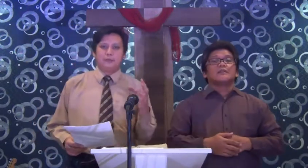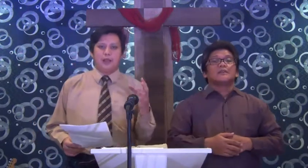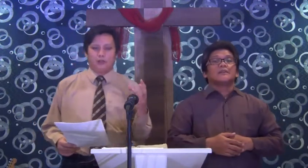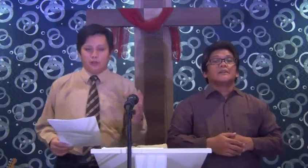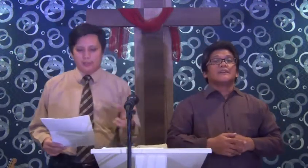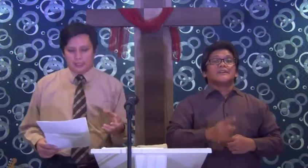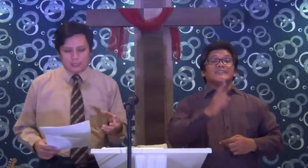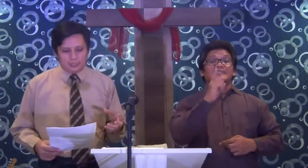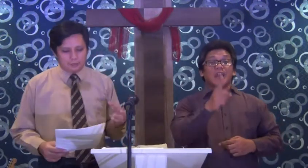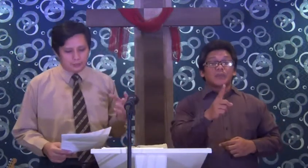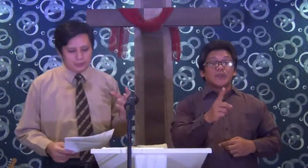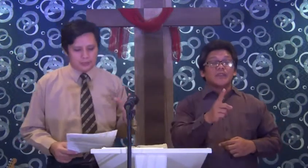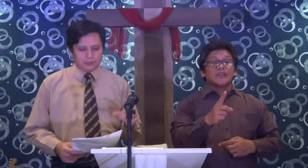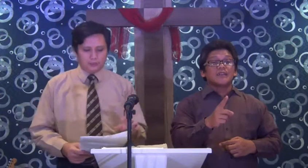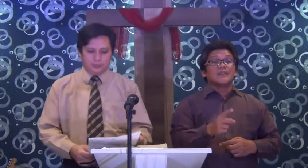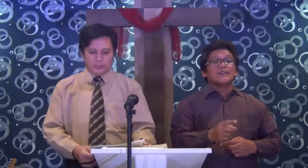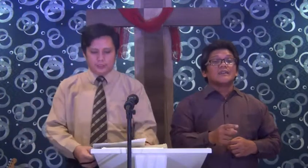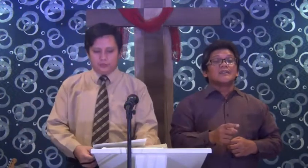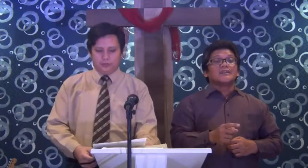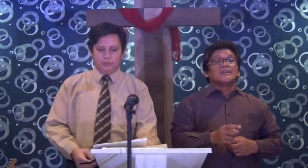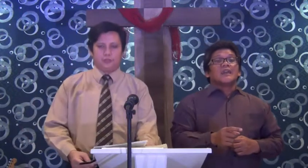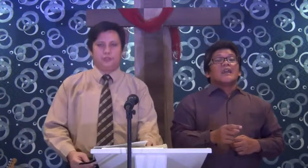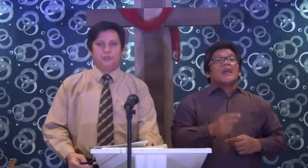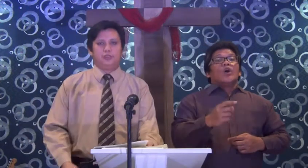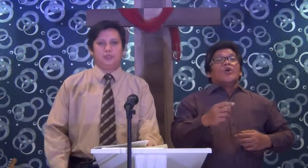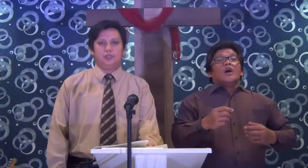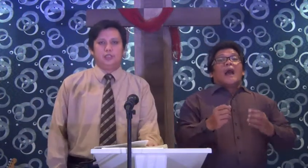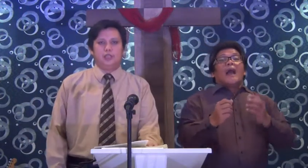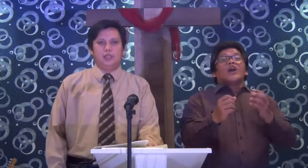Tetapi setiap anggota daripada tubuh Kristus